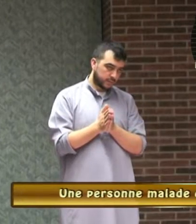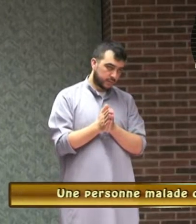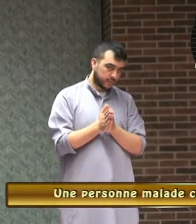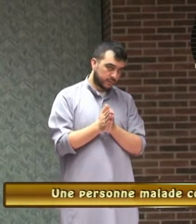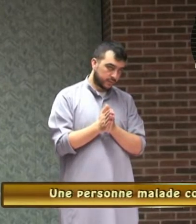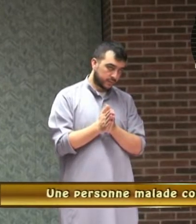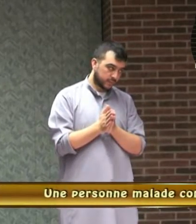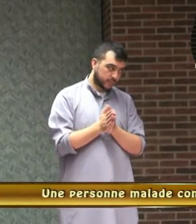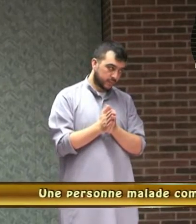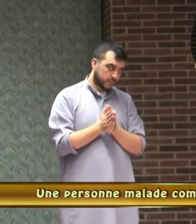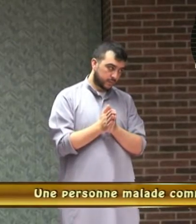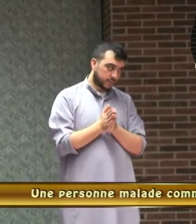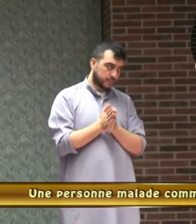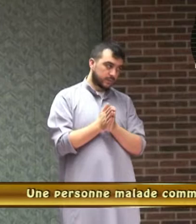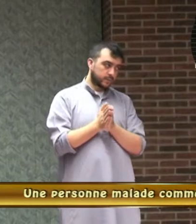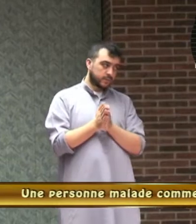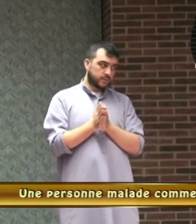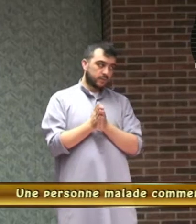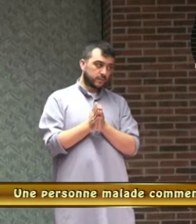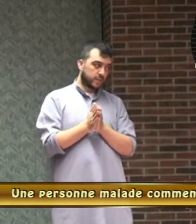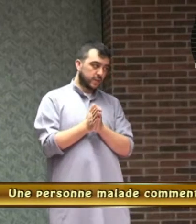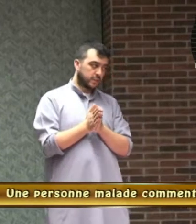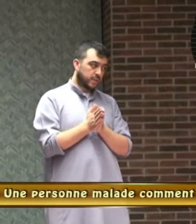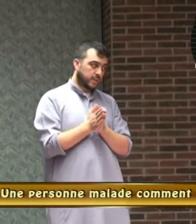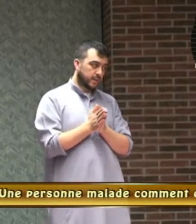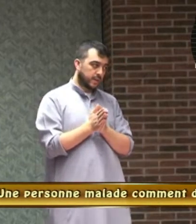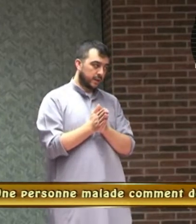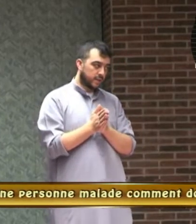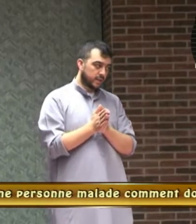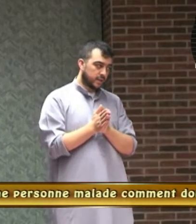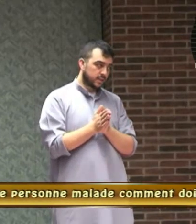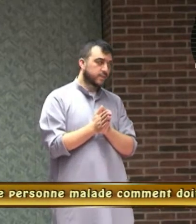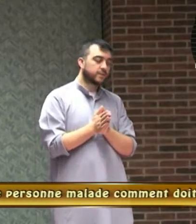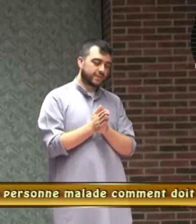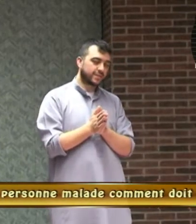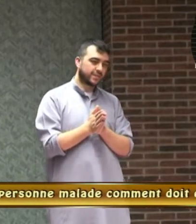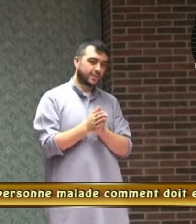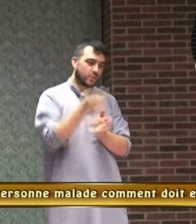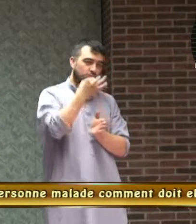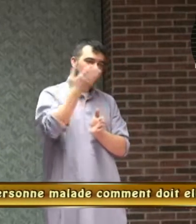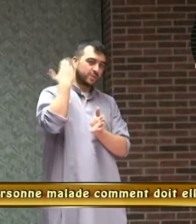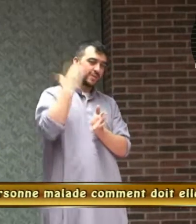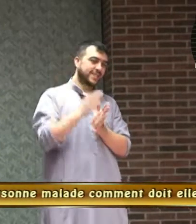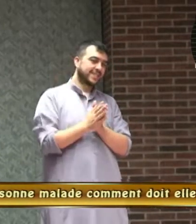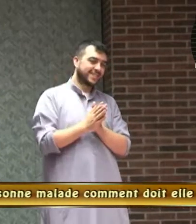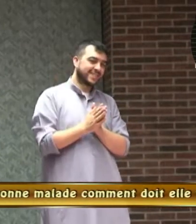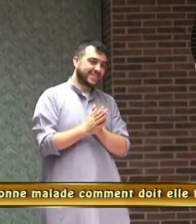Donc, en ce qui concerne les maladies, elles se divisent en deux catégories. C'est fini la question ?